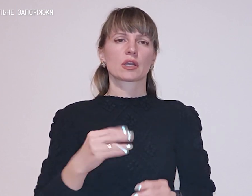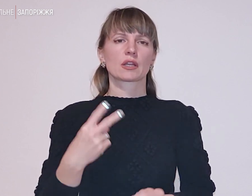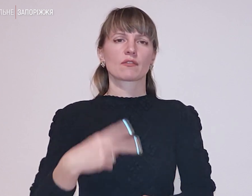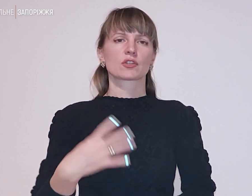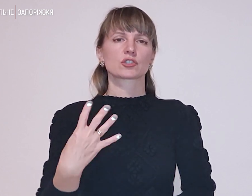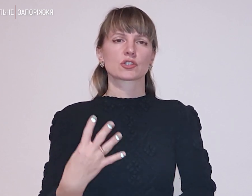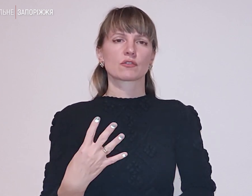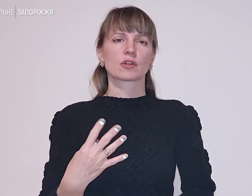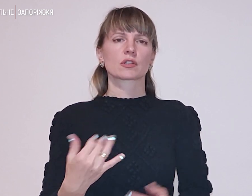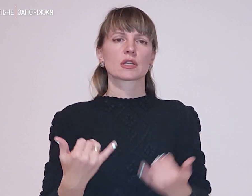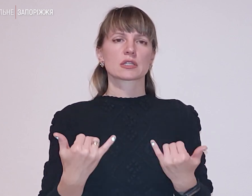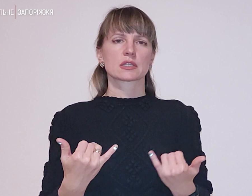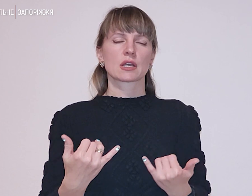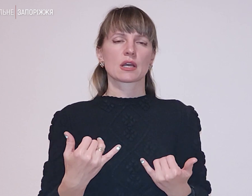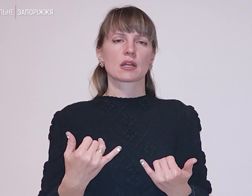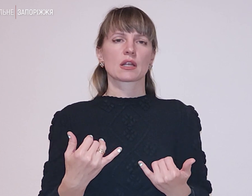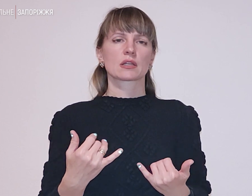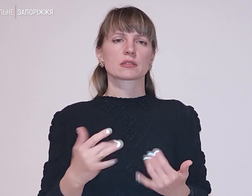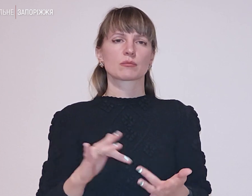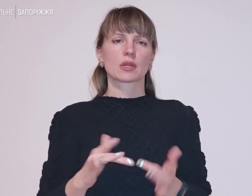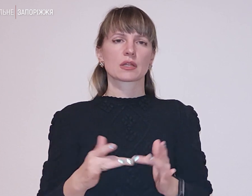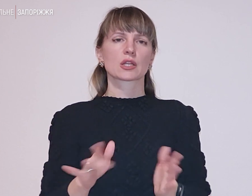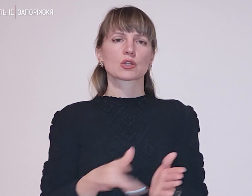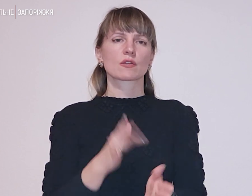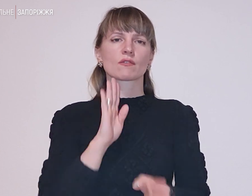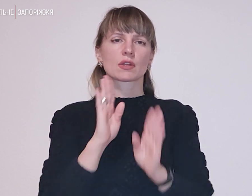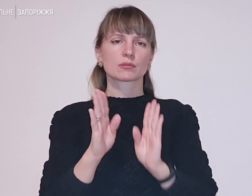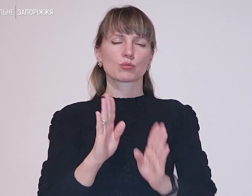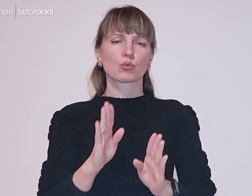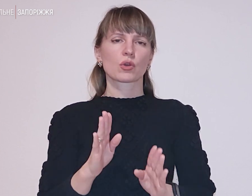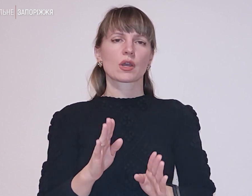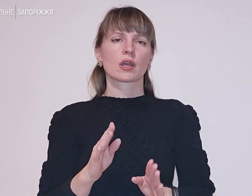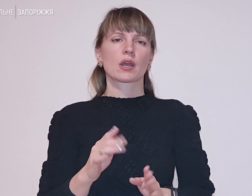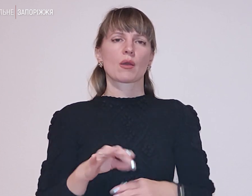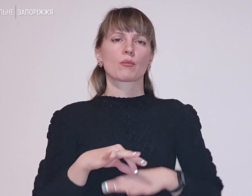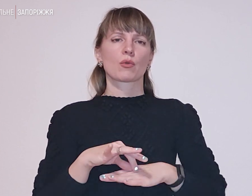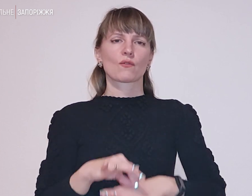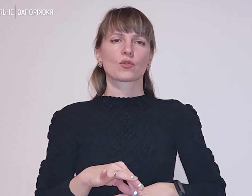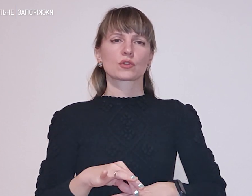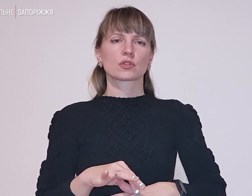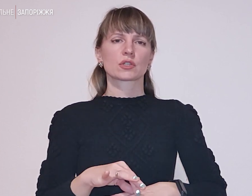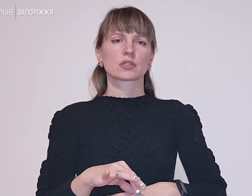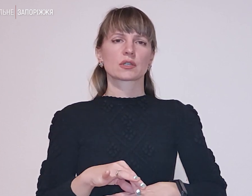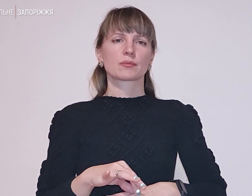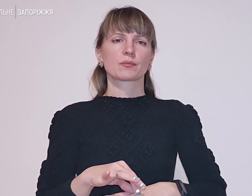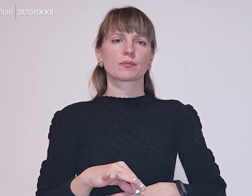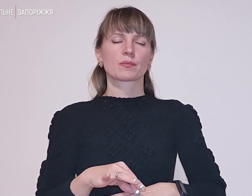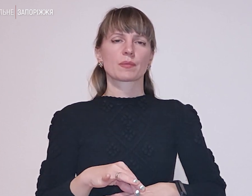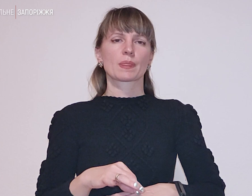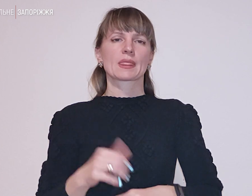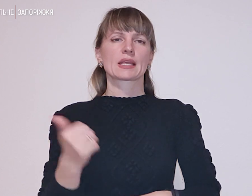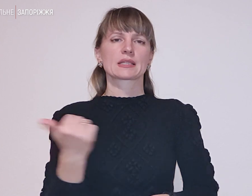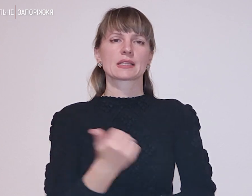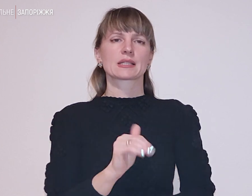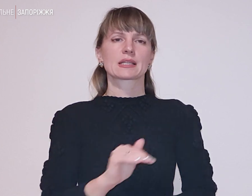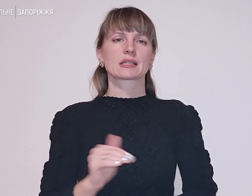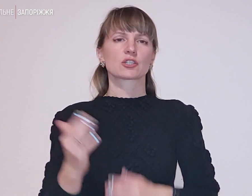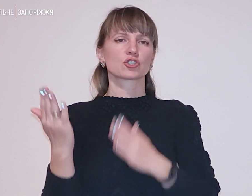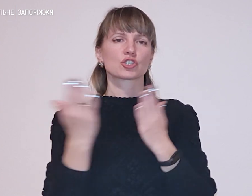24-го зараз онлайн на сторінці бібліотеці у Фейсбук проходить саме тиждень дитячого читання.